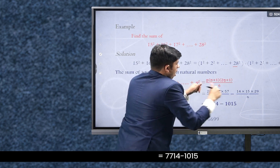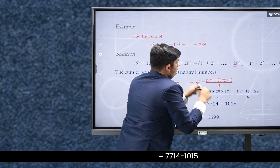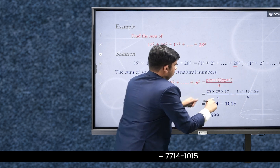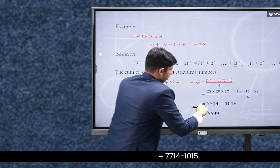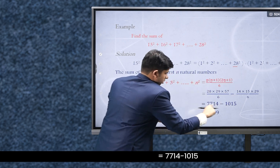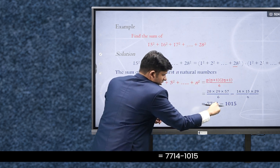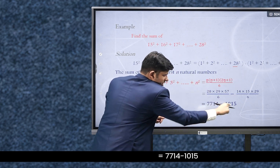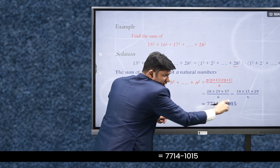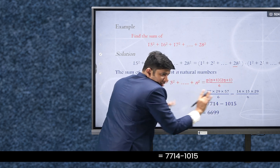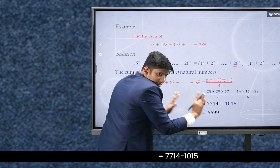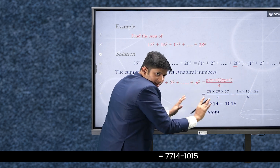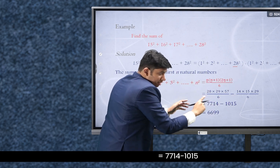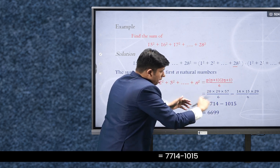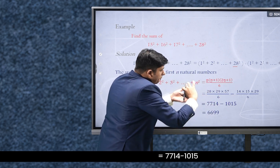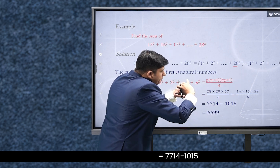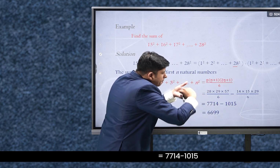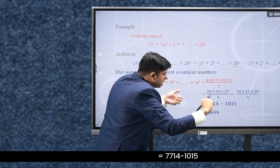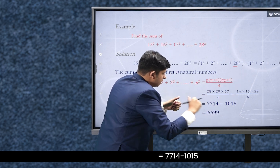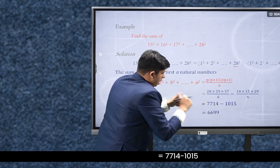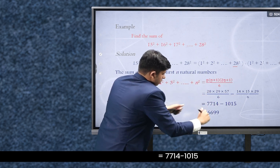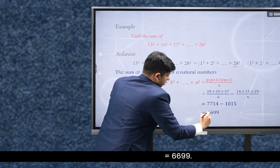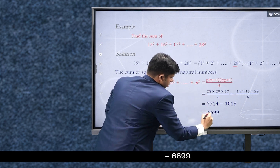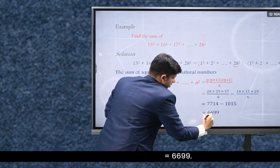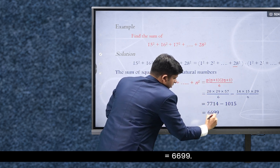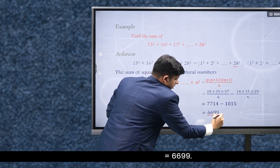7,714 మైనస్ 1,015 ఈజ్ ఈక్వల్ టు